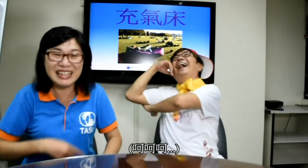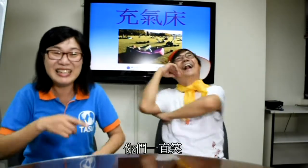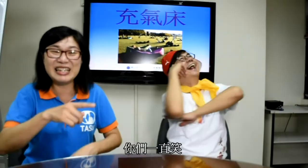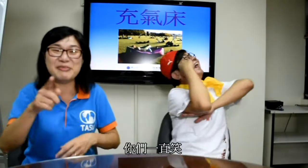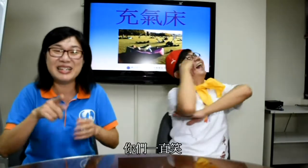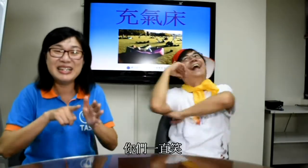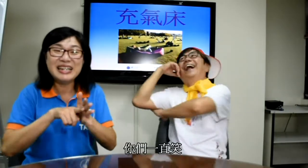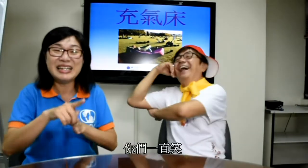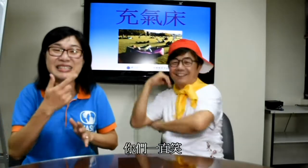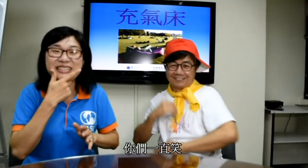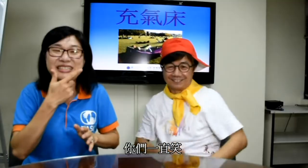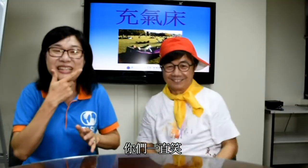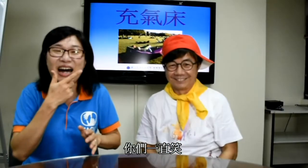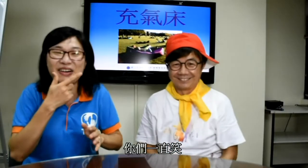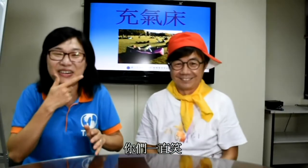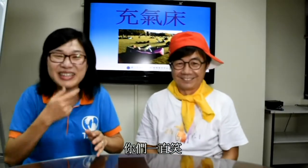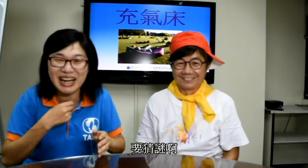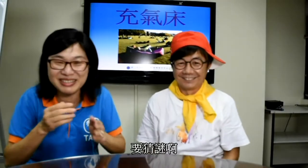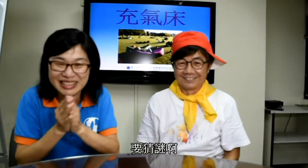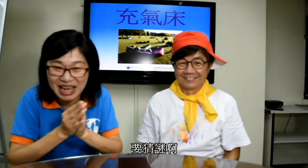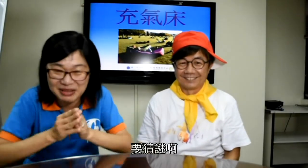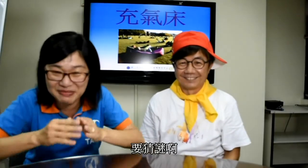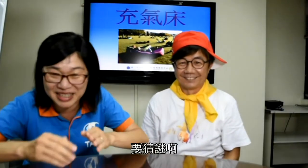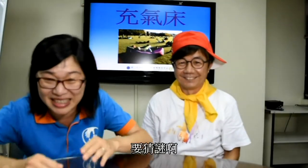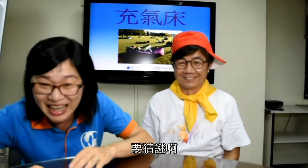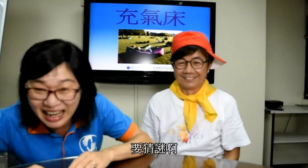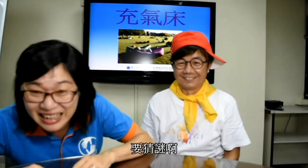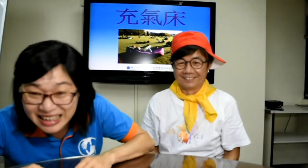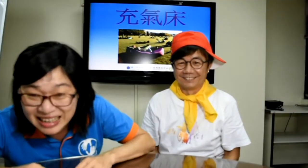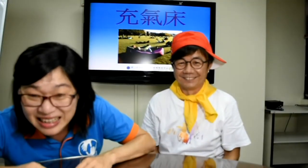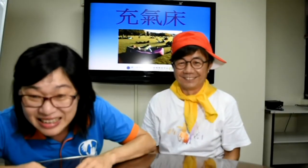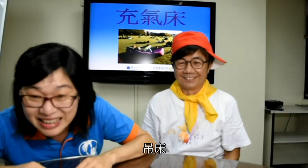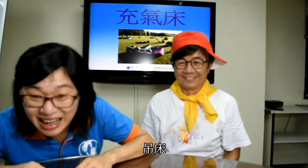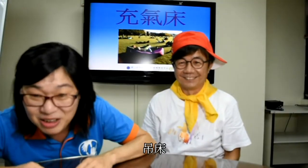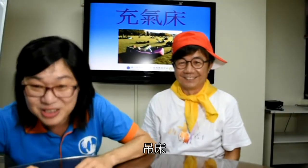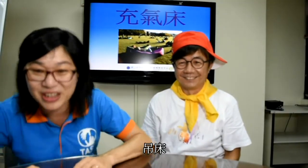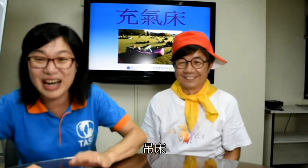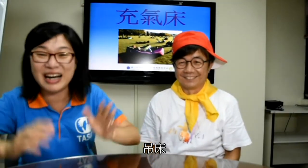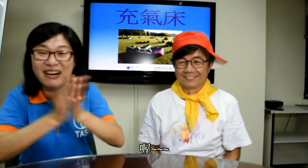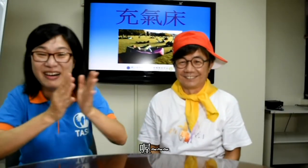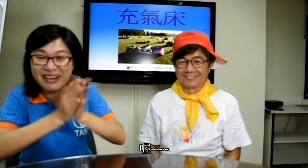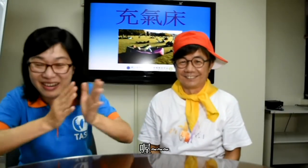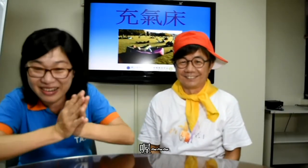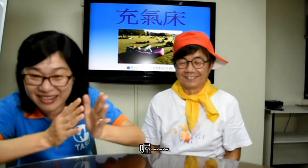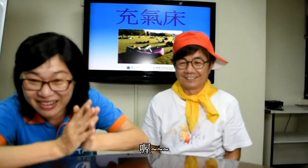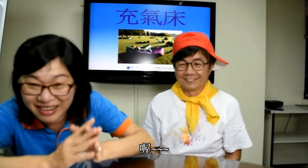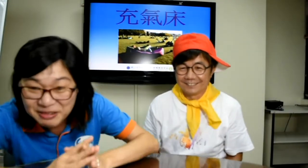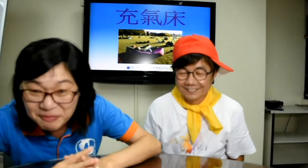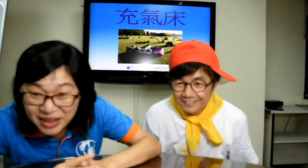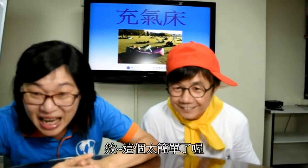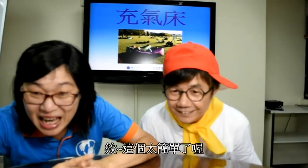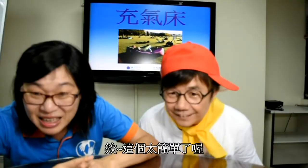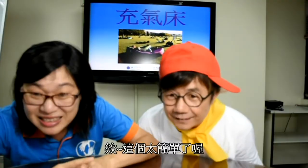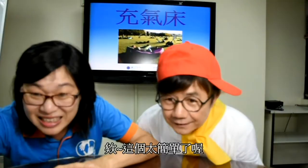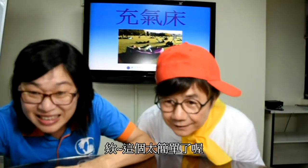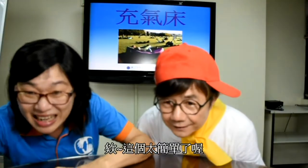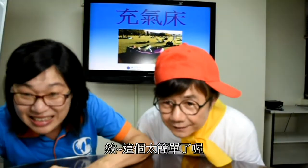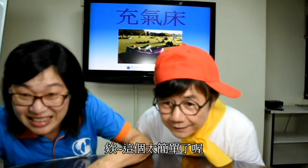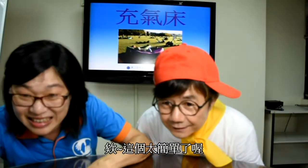你们一直笑，要猜谜呀。吊床哦，这个太简单